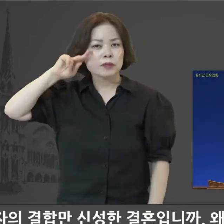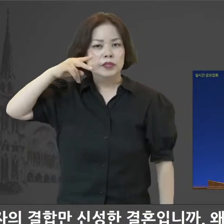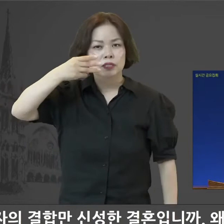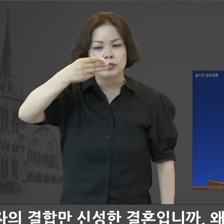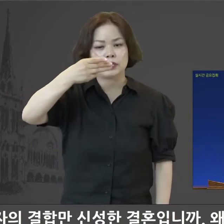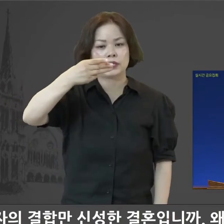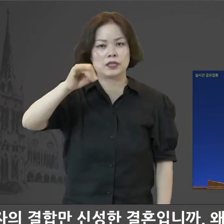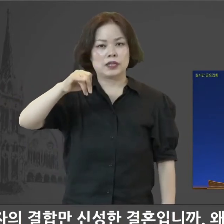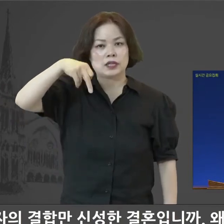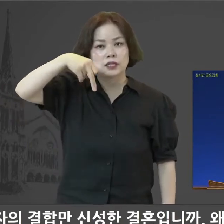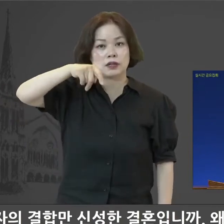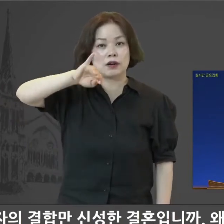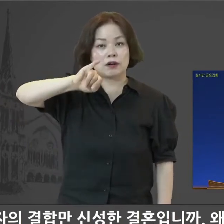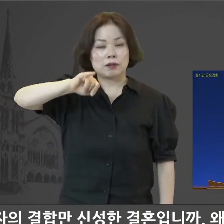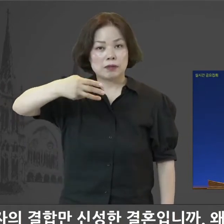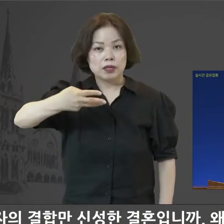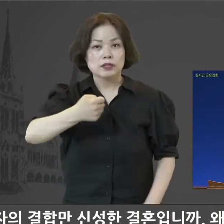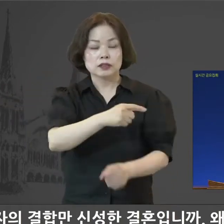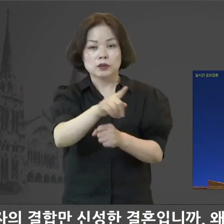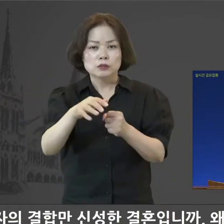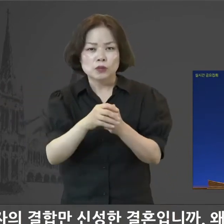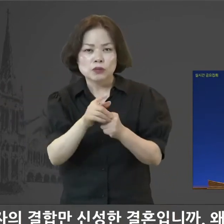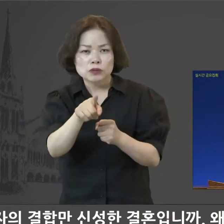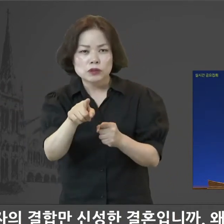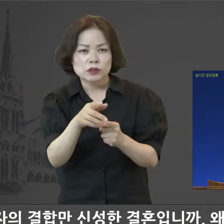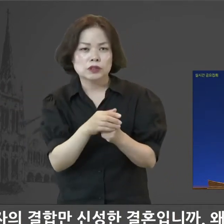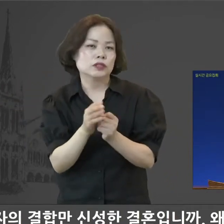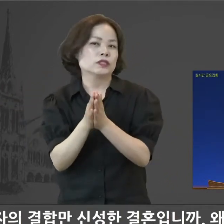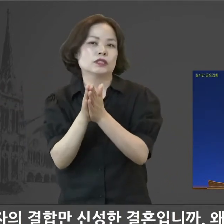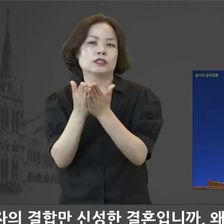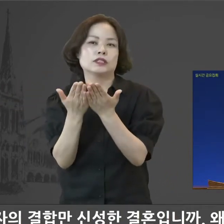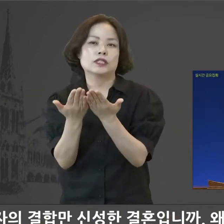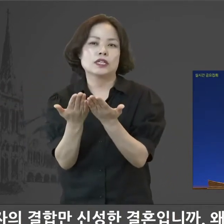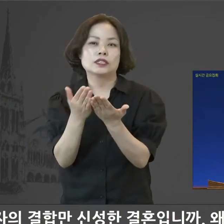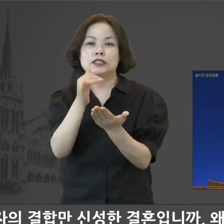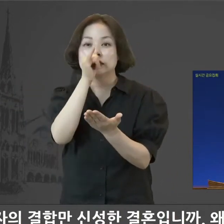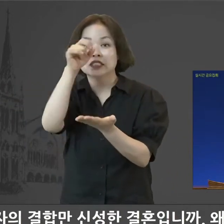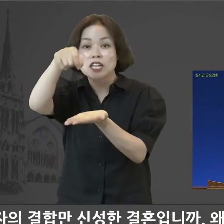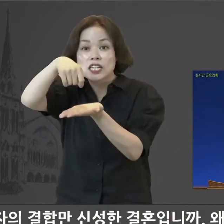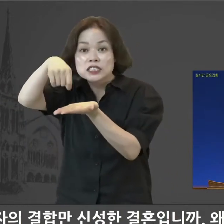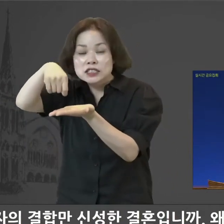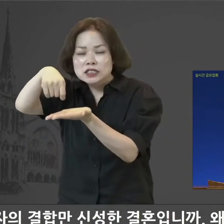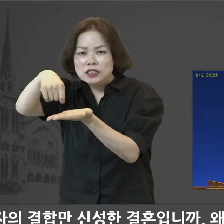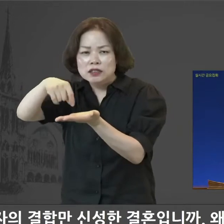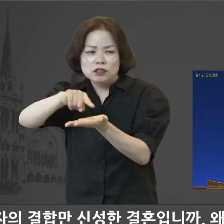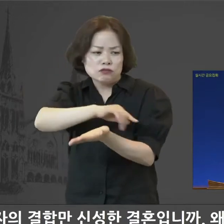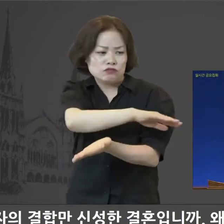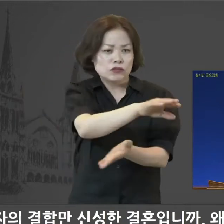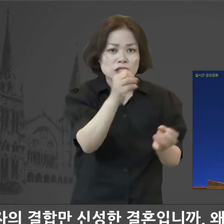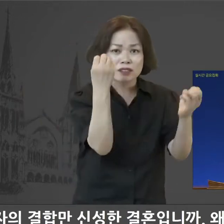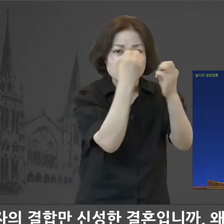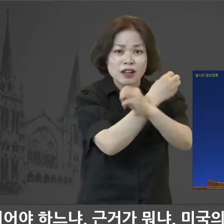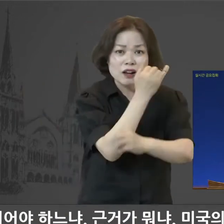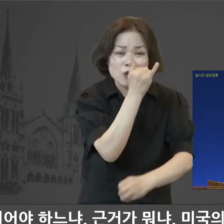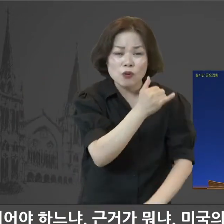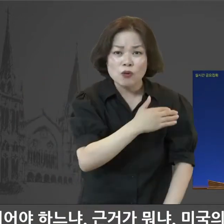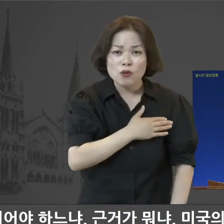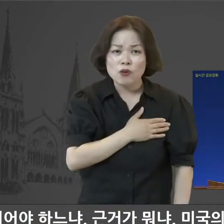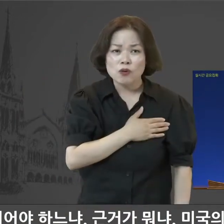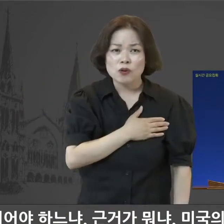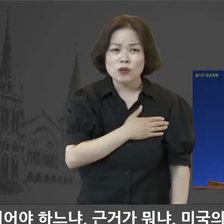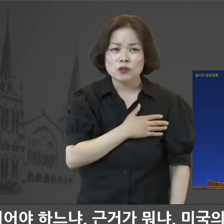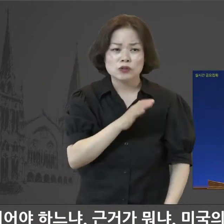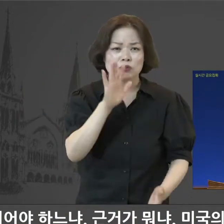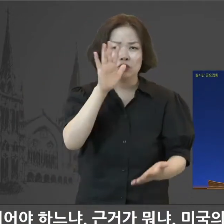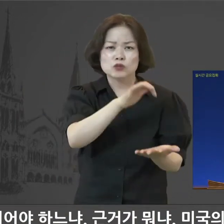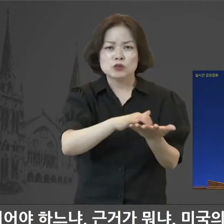목사님이 답이 되는 기독교, 제가 그 책을 너무 좋아하는 게, 왜냐하면 지금 우리가 굉장히 착각하고 있어요. 저한테 악플 다는